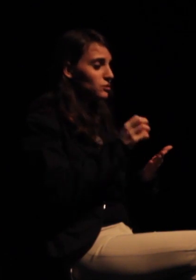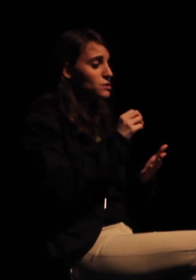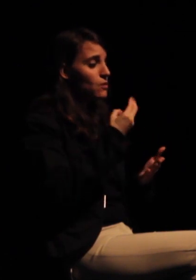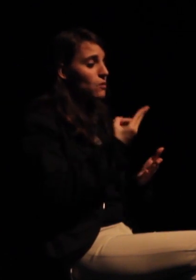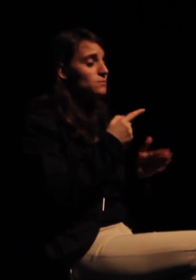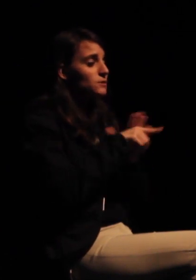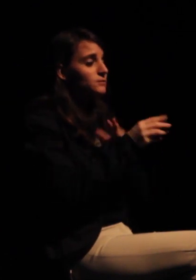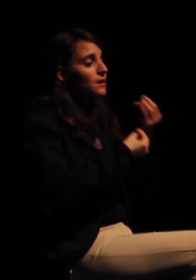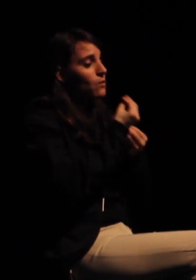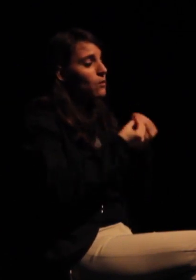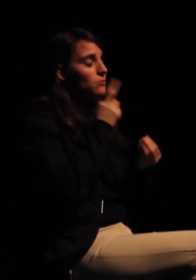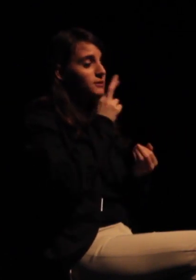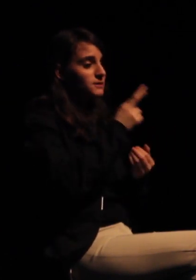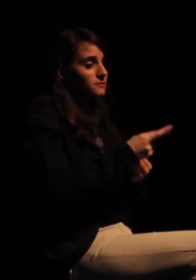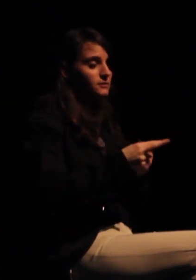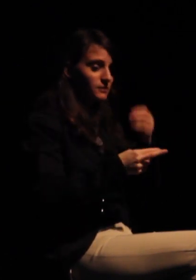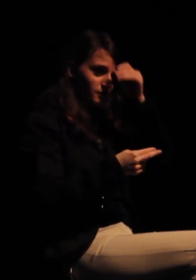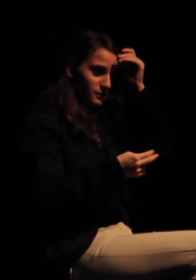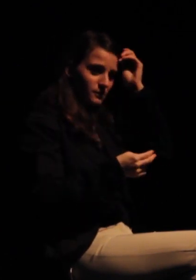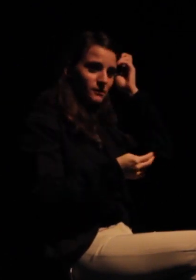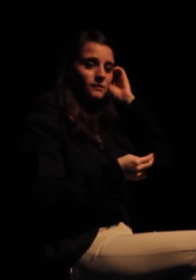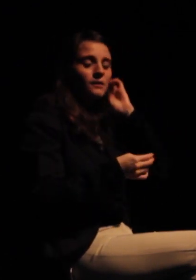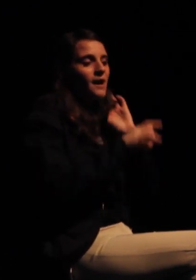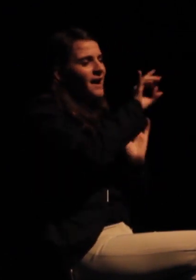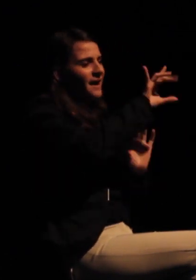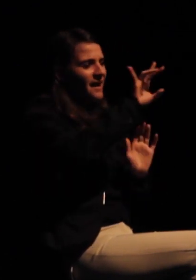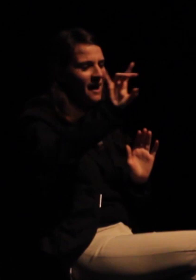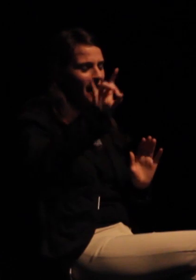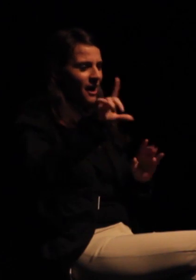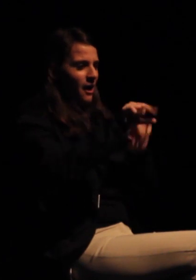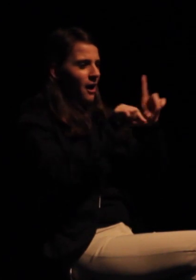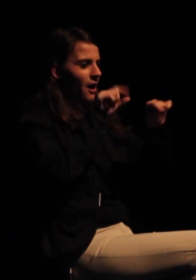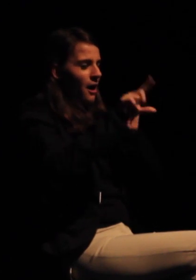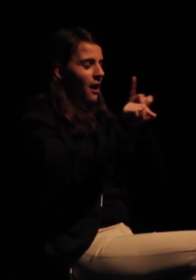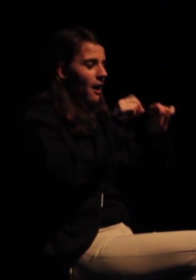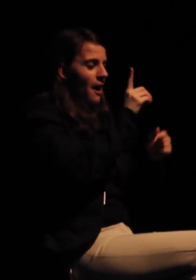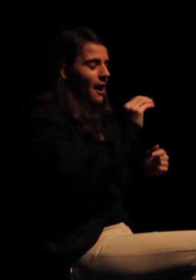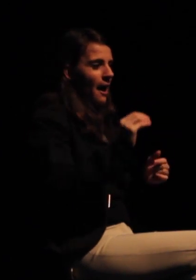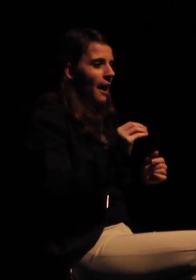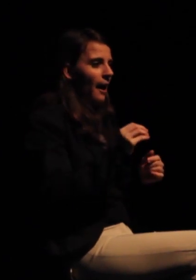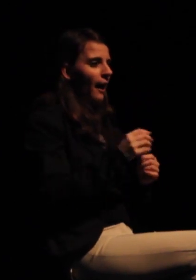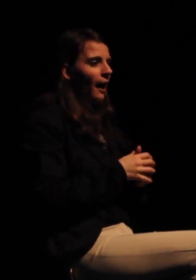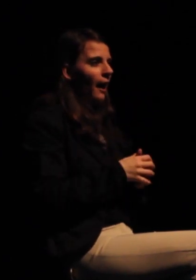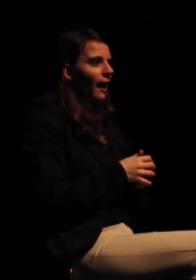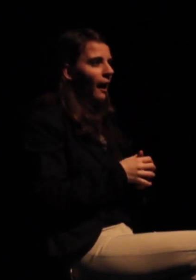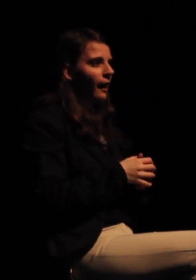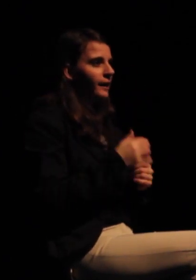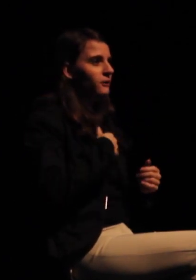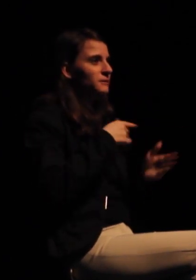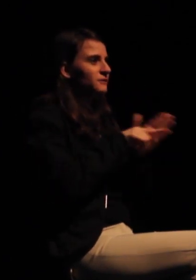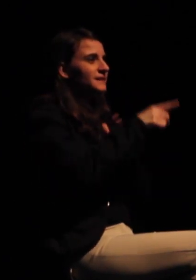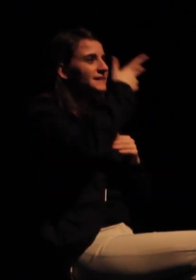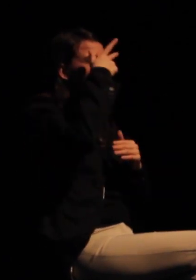como dar a resposta. E aí cada um fez a pergunta e tal, e as minhas perguntas eram assim: quem que inventou a